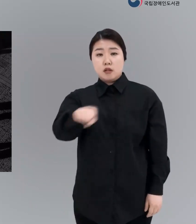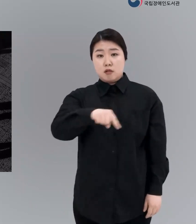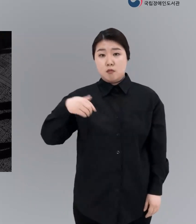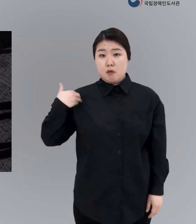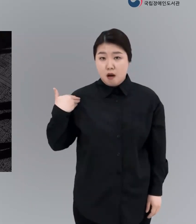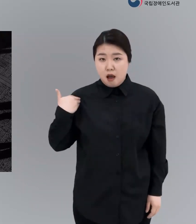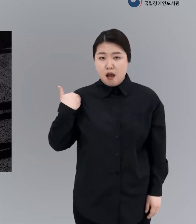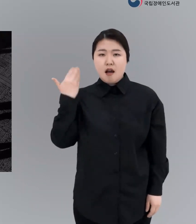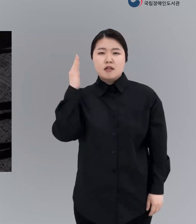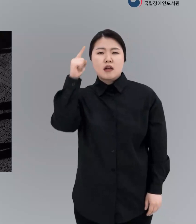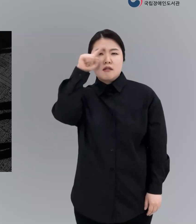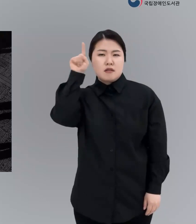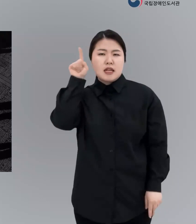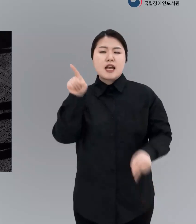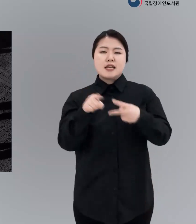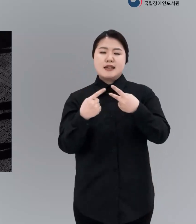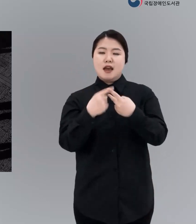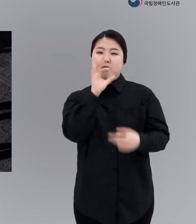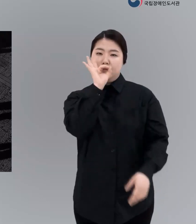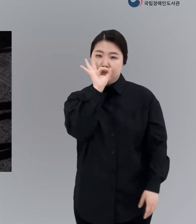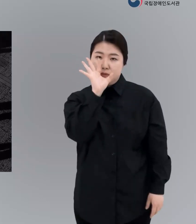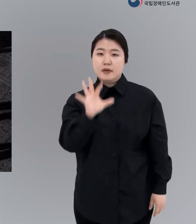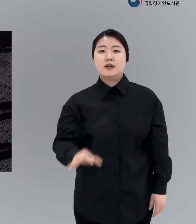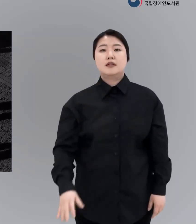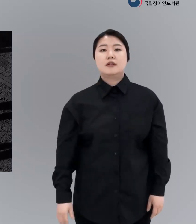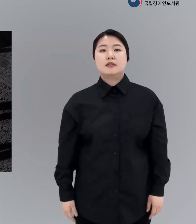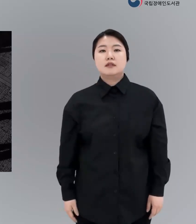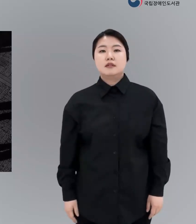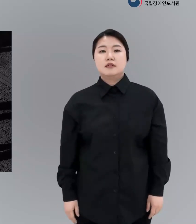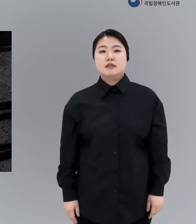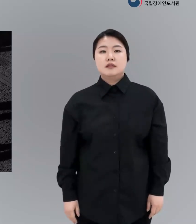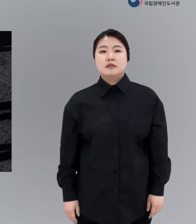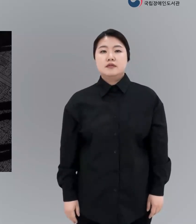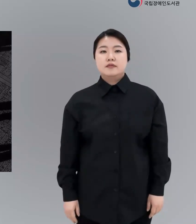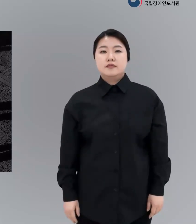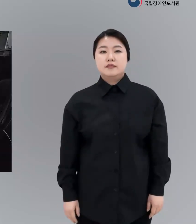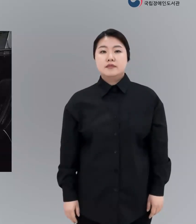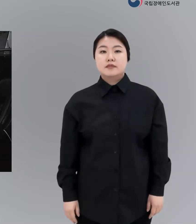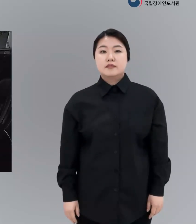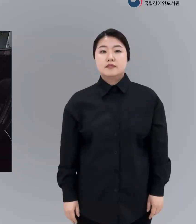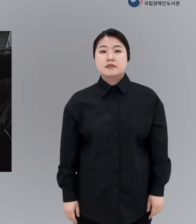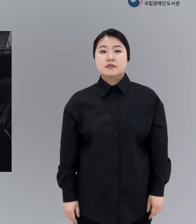이들을 모르고서는 현대 러시아를 설명할 수 없다.